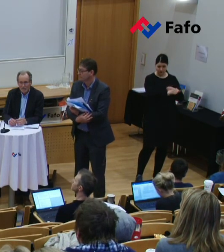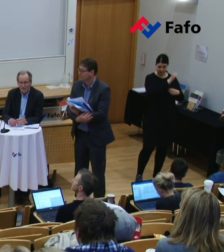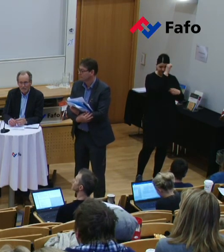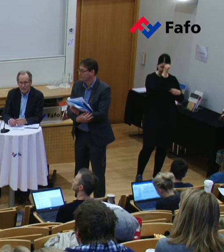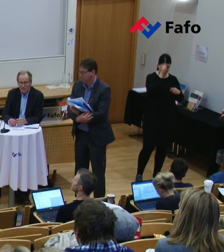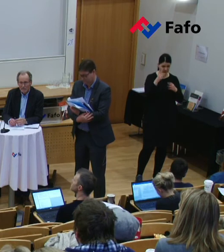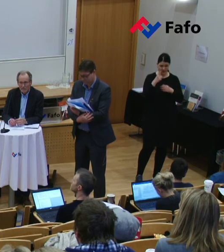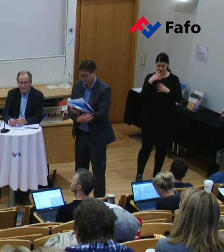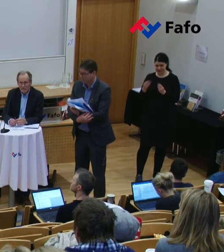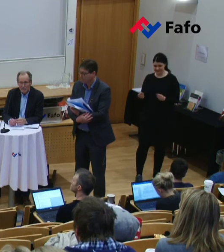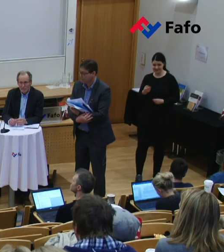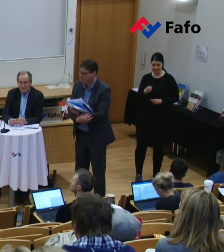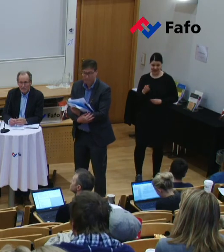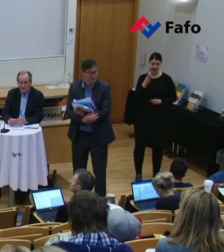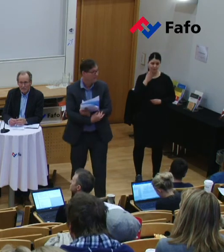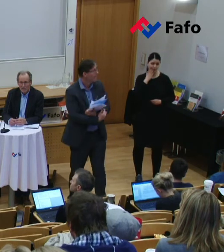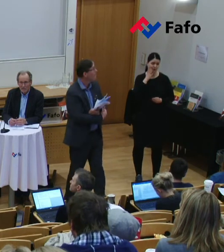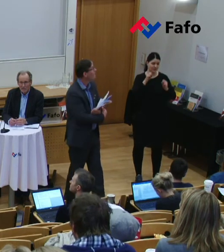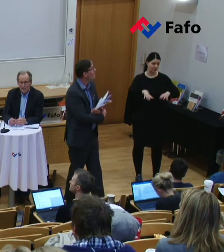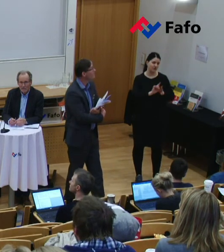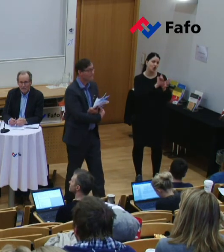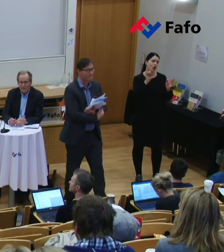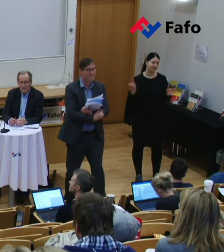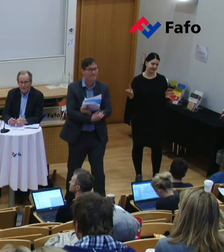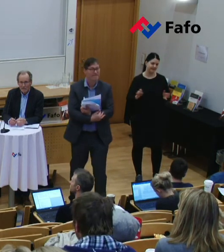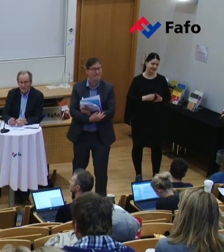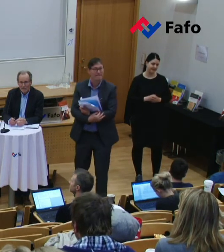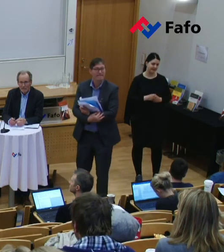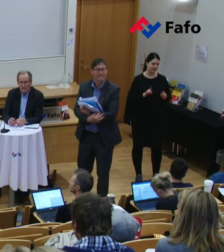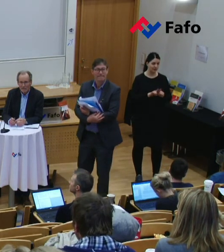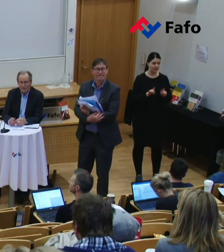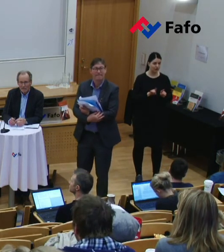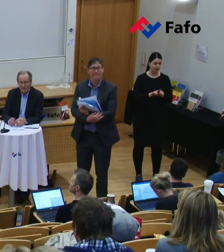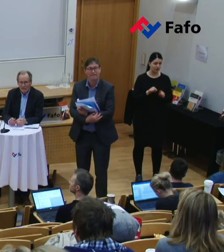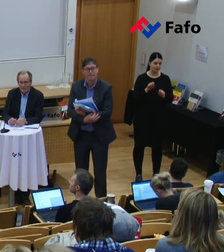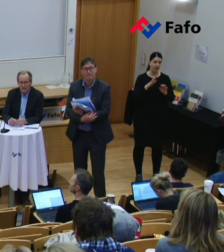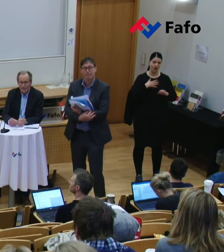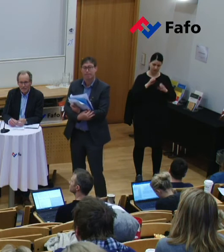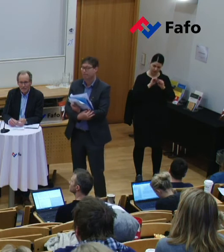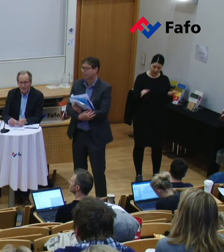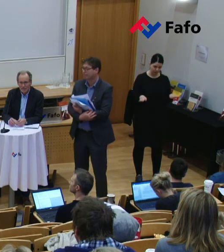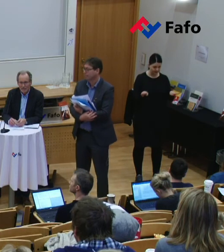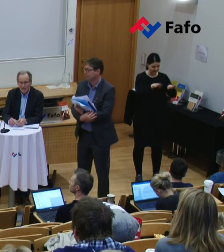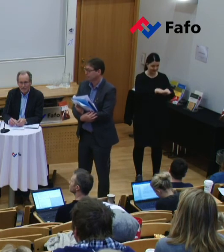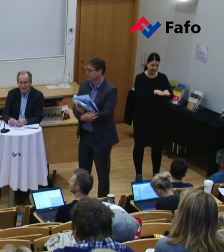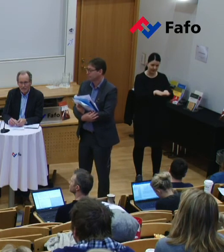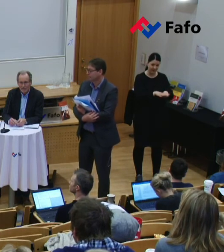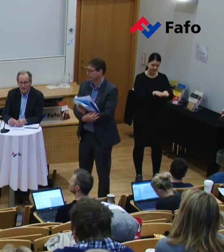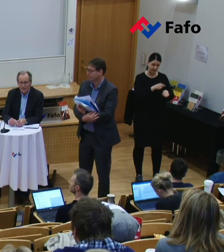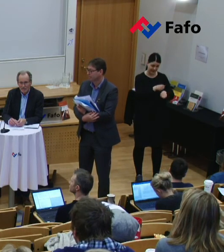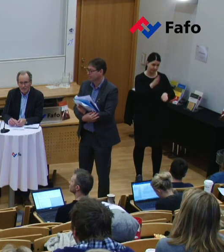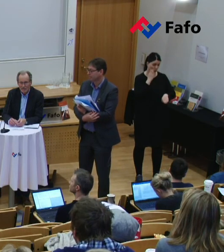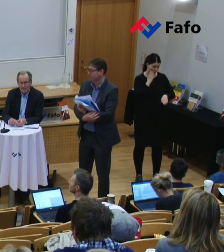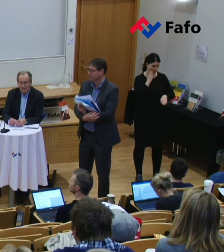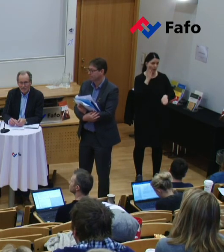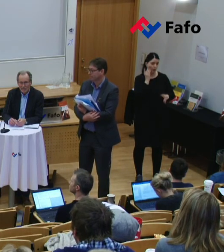Bergen, det folk som har vært bostedsløse over lang tid. Og det betyr jo at man nå har klart å legge til rette for at de faktisk bor, og de bor